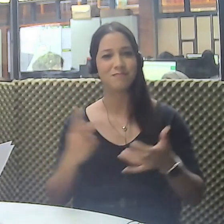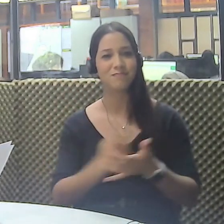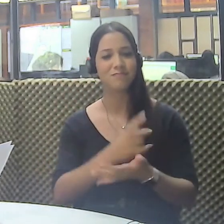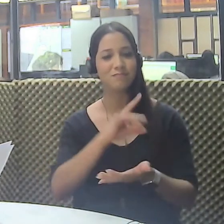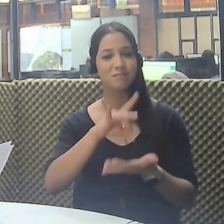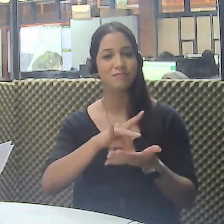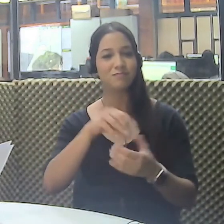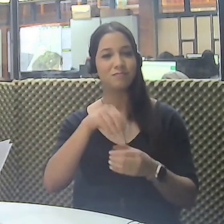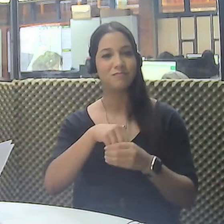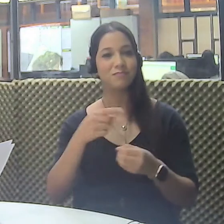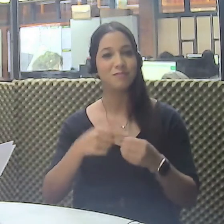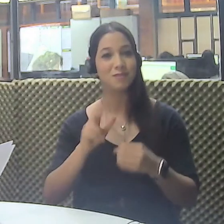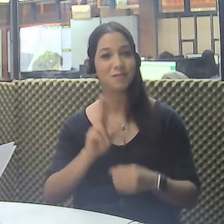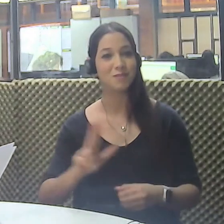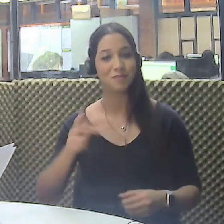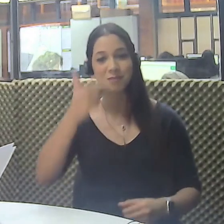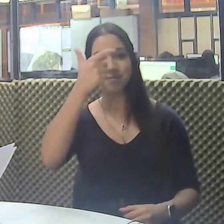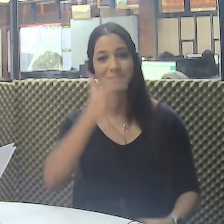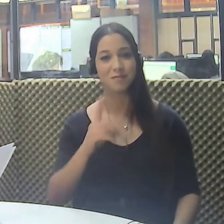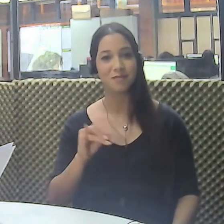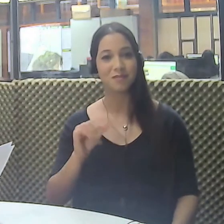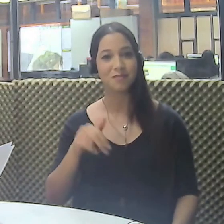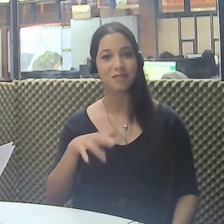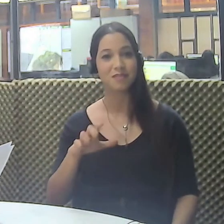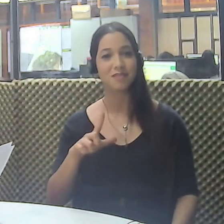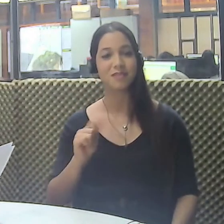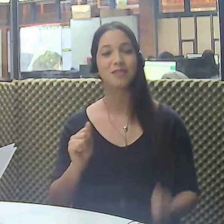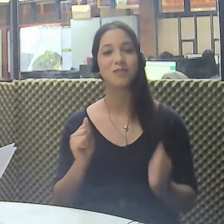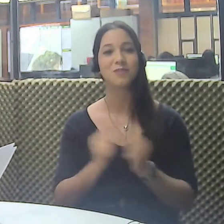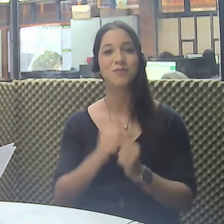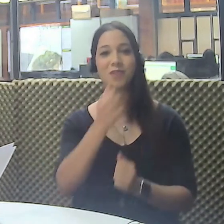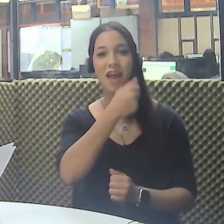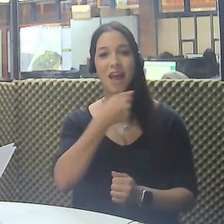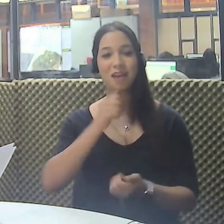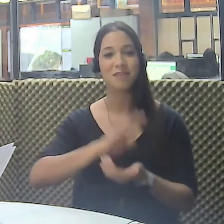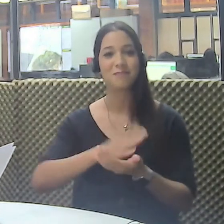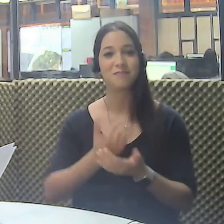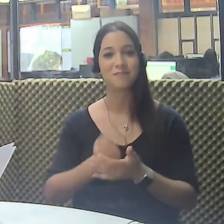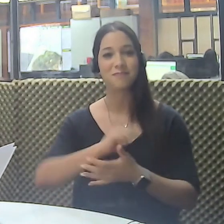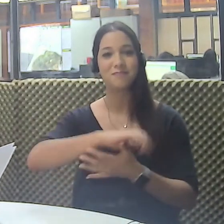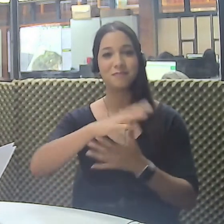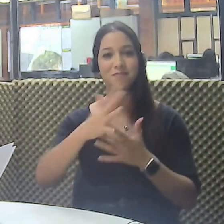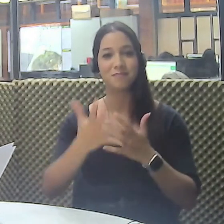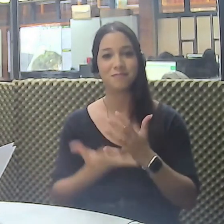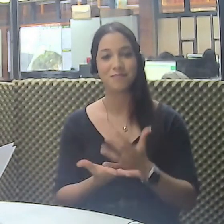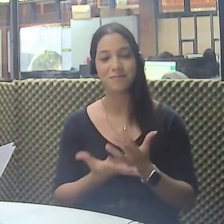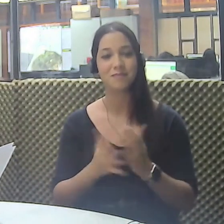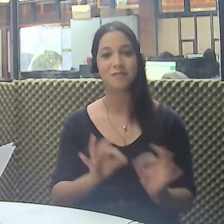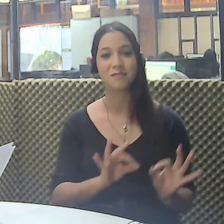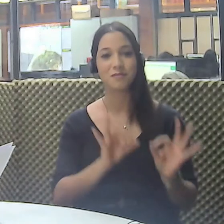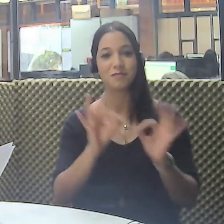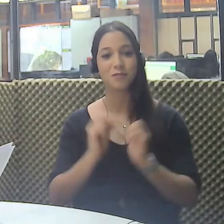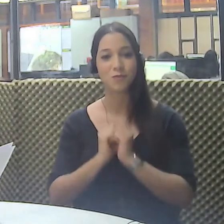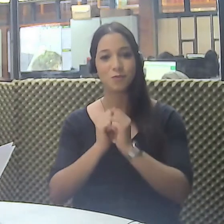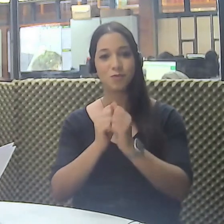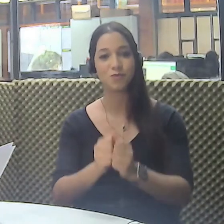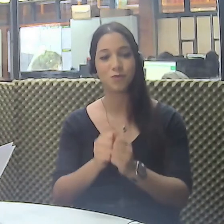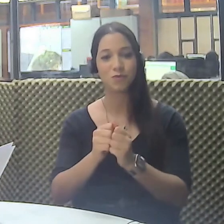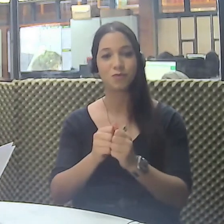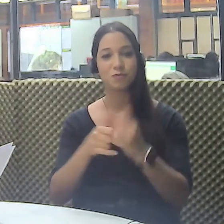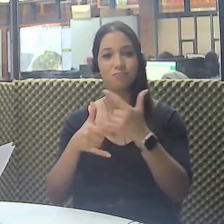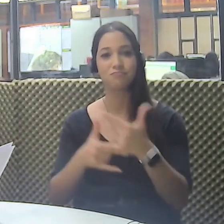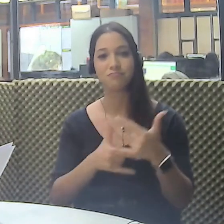acontece em Uberlândia. Eu sou Daniela Aires e ao meu lado está Amanda Valentim, intérprete de Libras, que nos acompanha